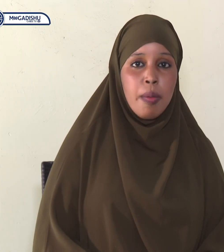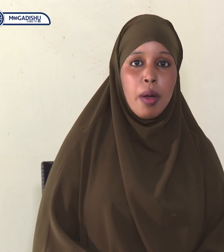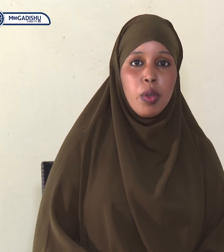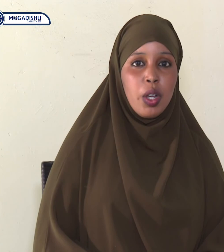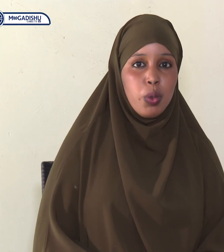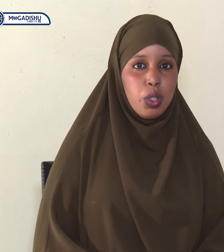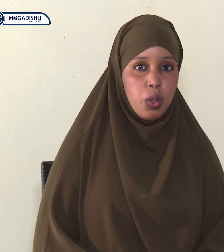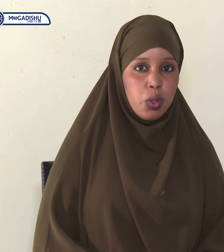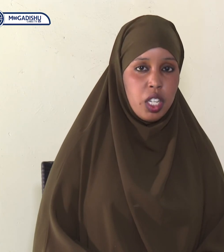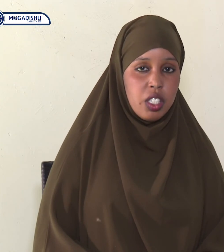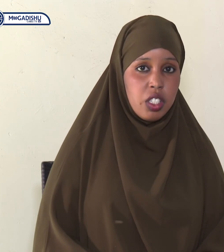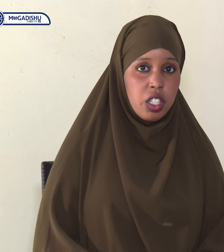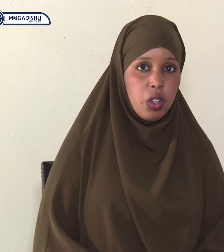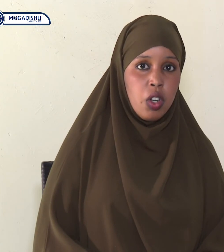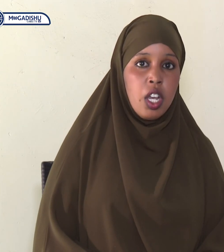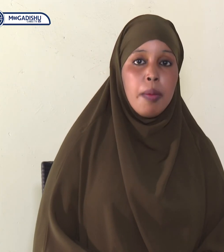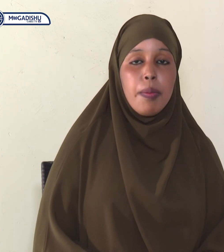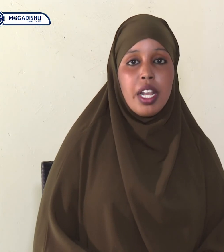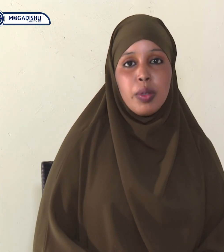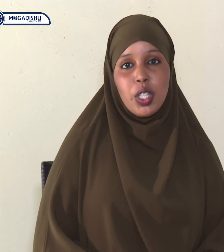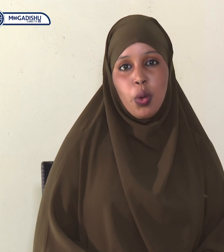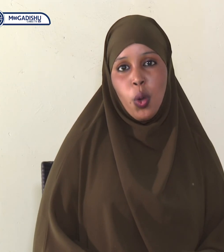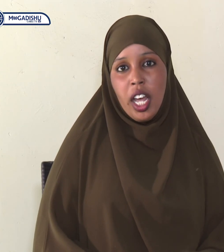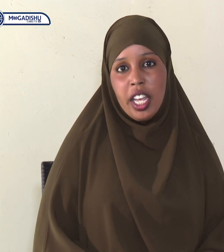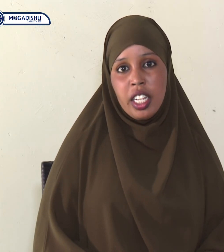Anshuur oo ah maamulaha guud ee dugsigaasi Sadko